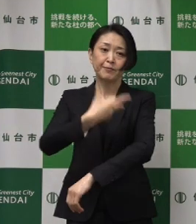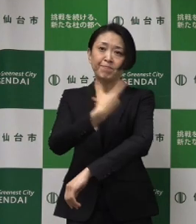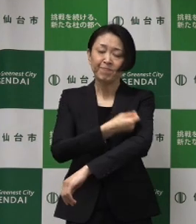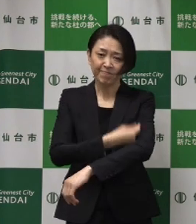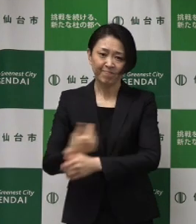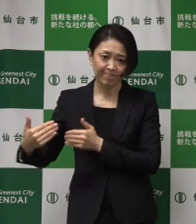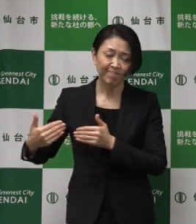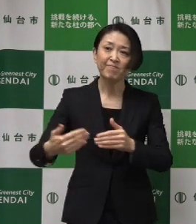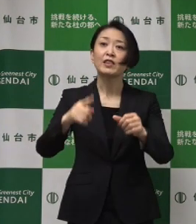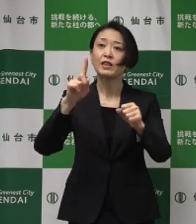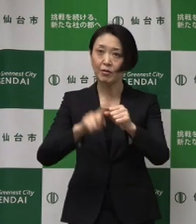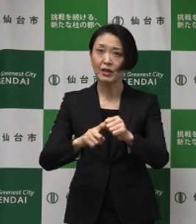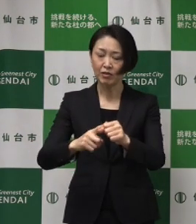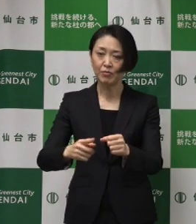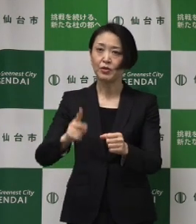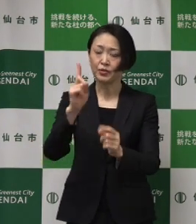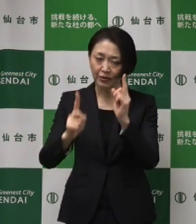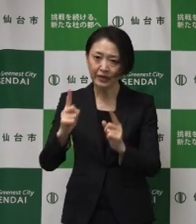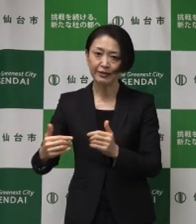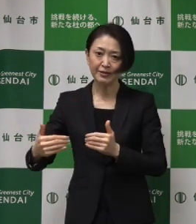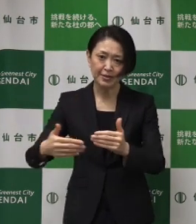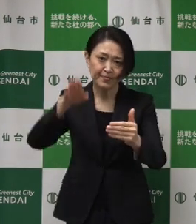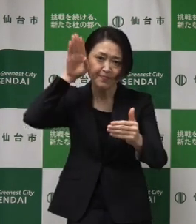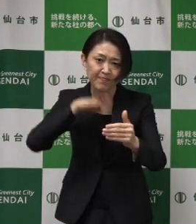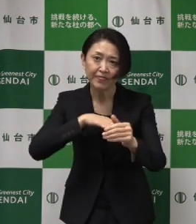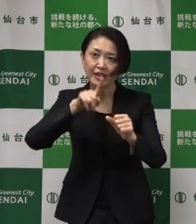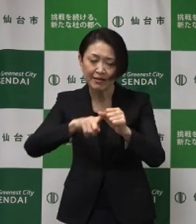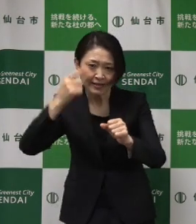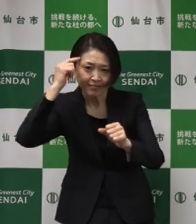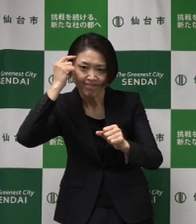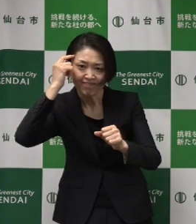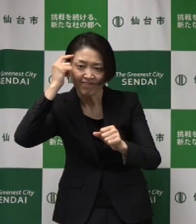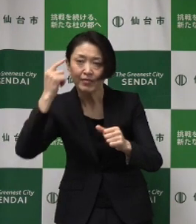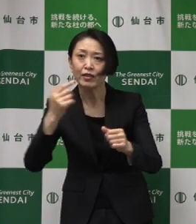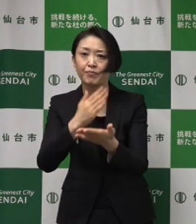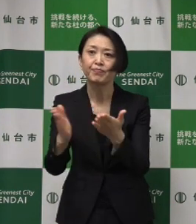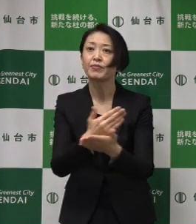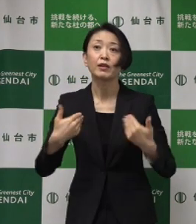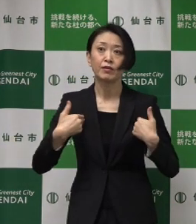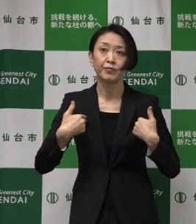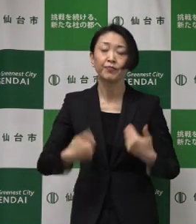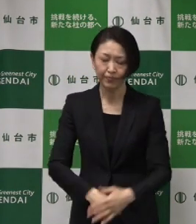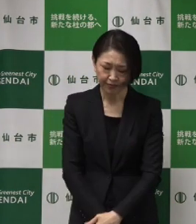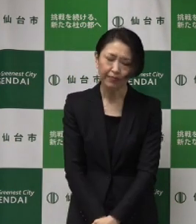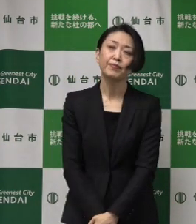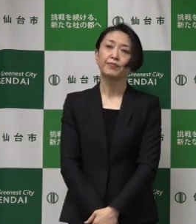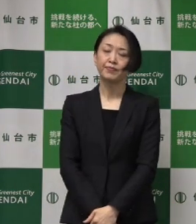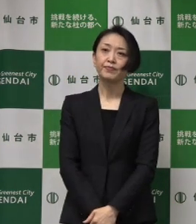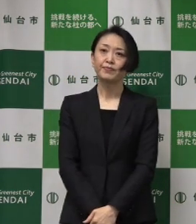に道筋をつけてですね、うまく回していけるのか、それをしっかりと見ていかなくちゃいけないというふうに思っております。